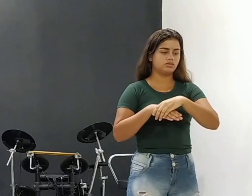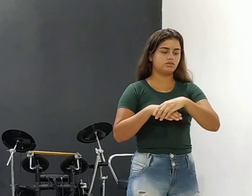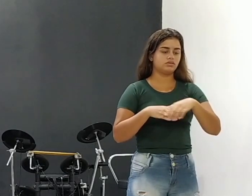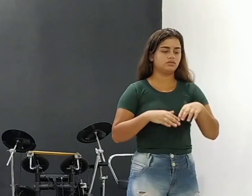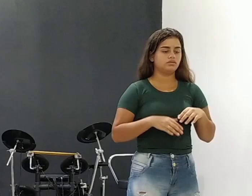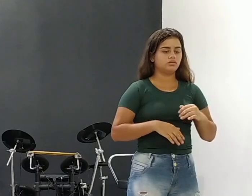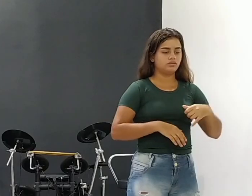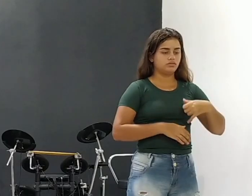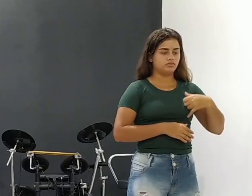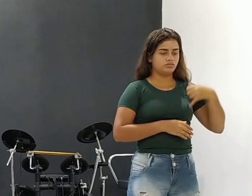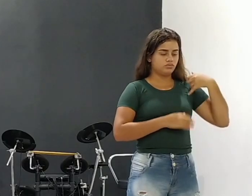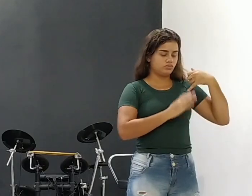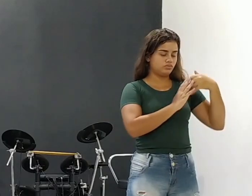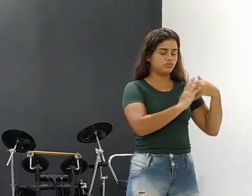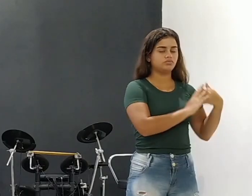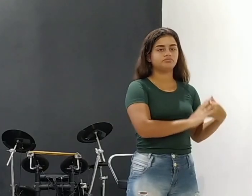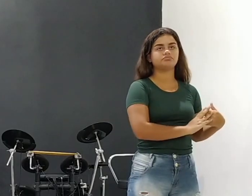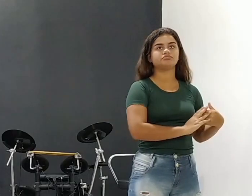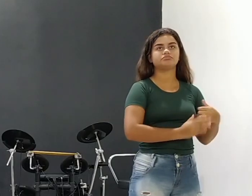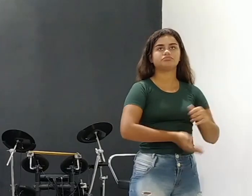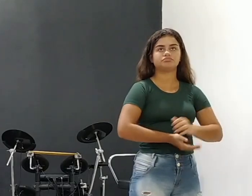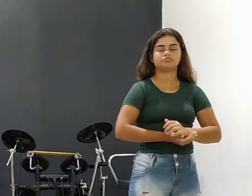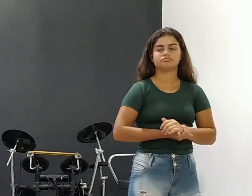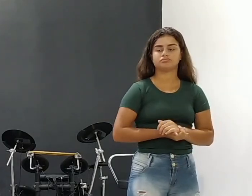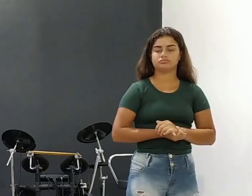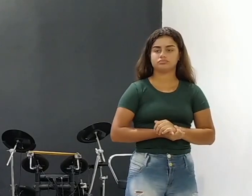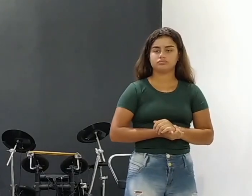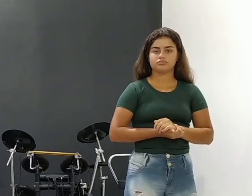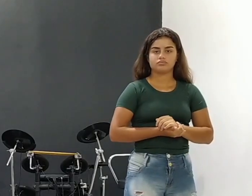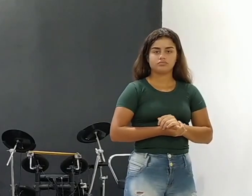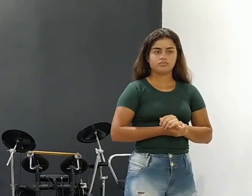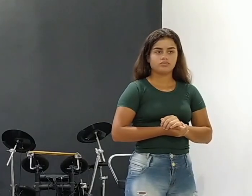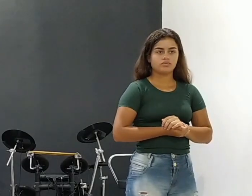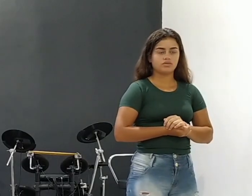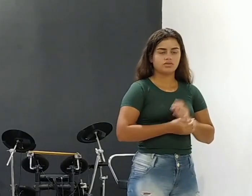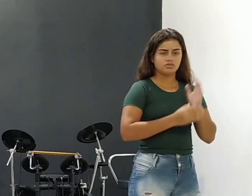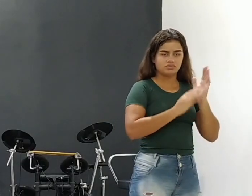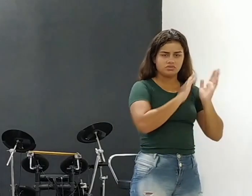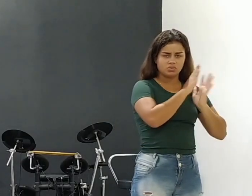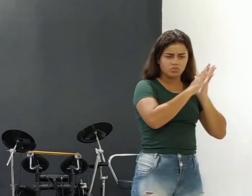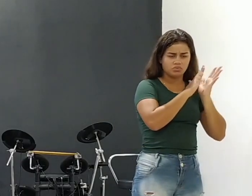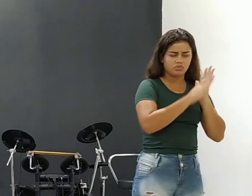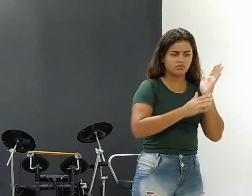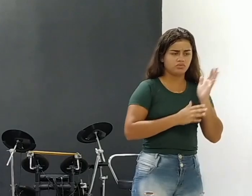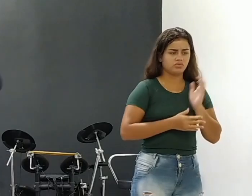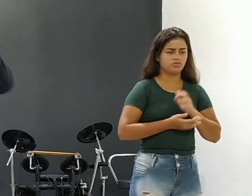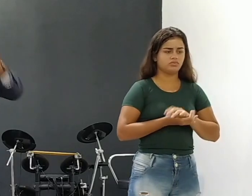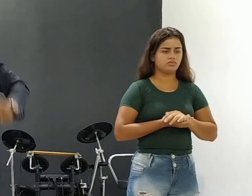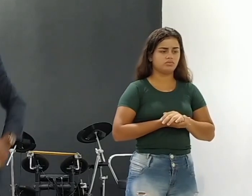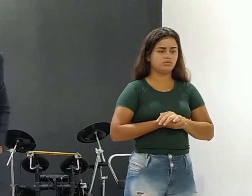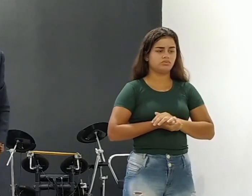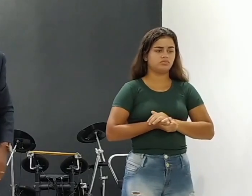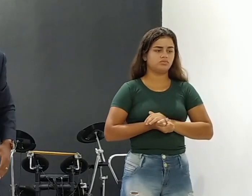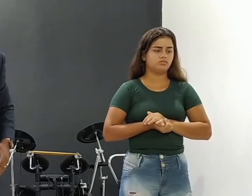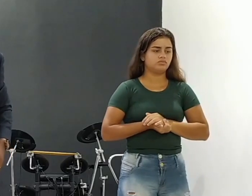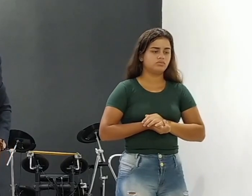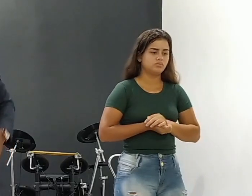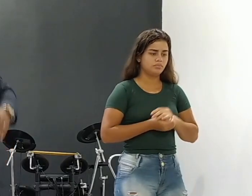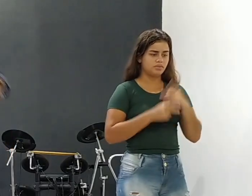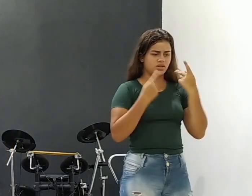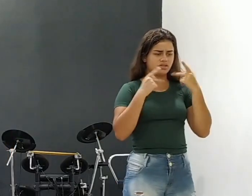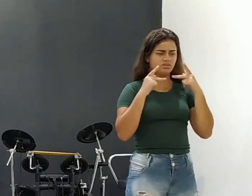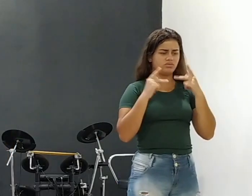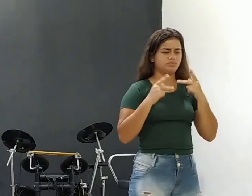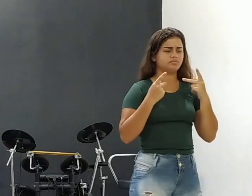Durante muito tempo, por exemplo, a gente já ouviu muita mensagem falando sobre isso. Tira a sandália dos pés,